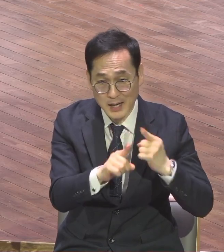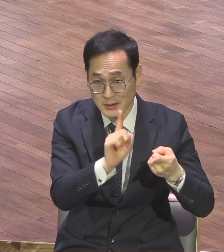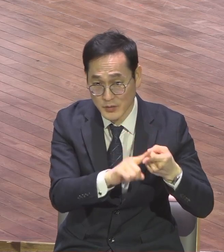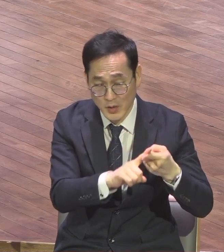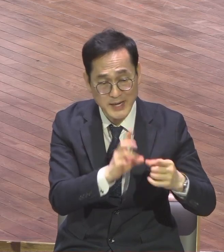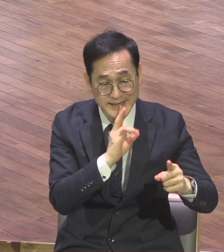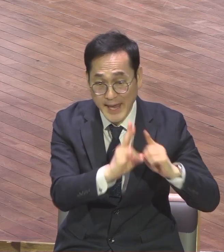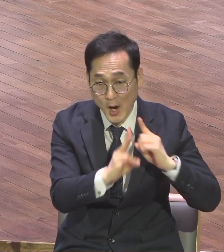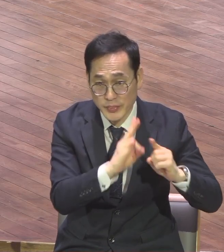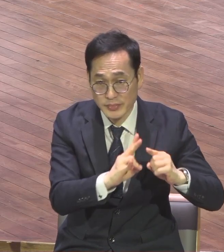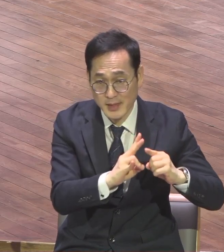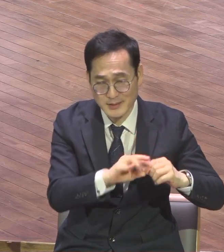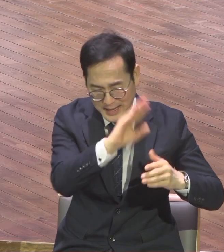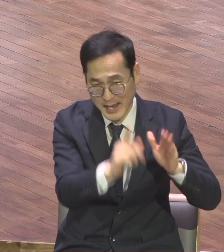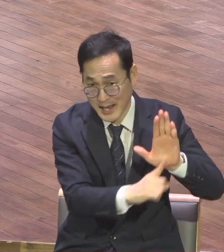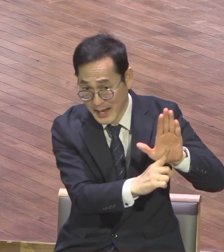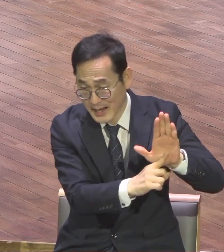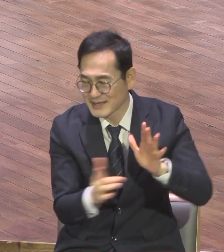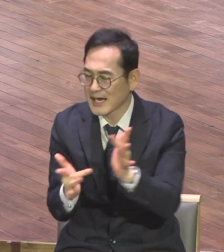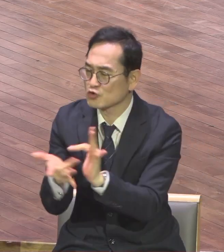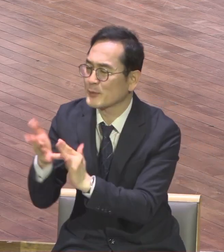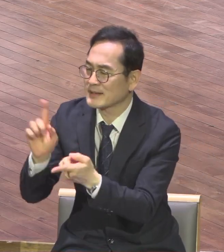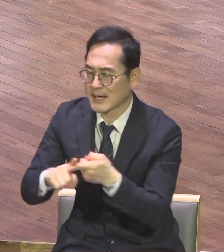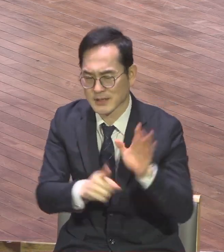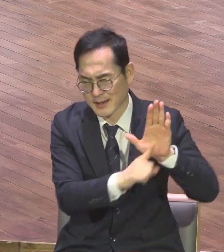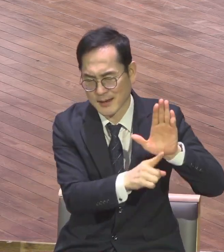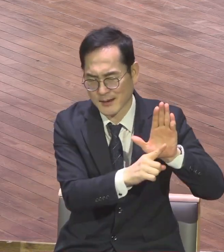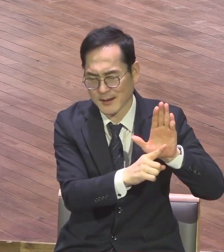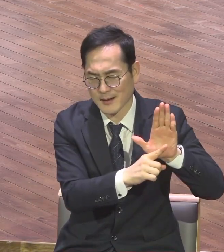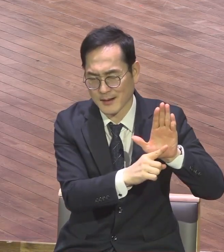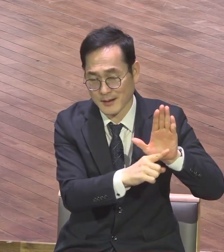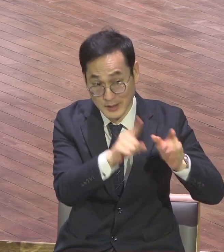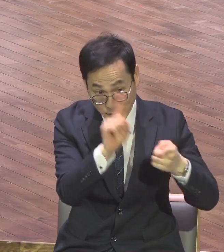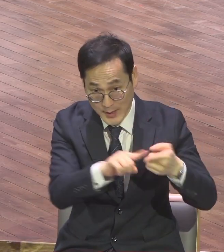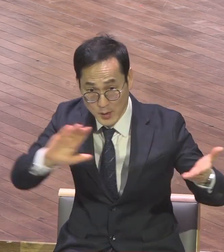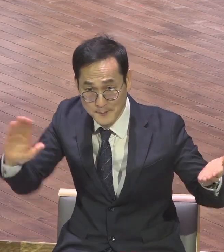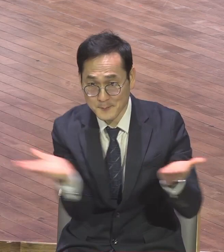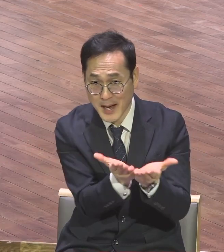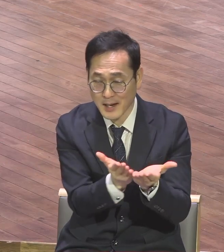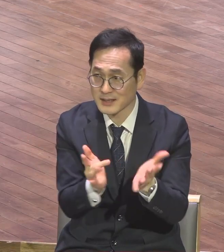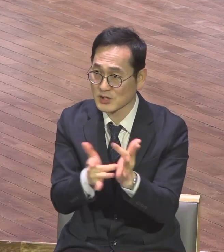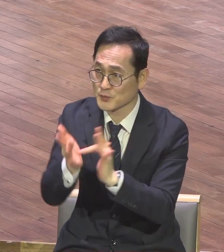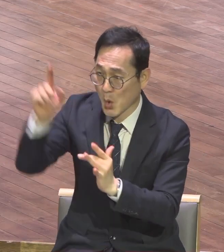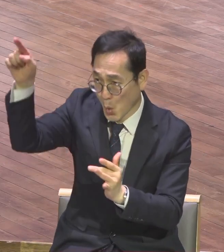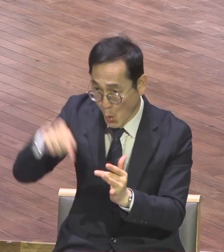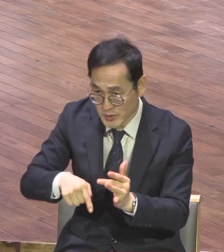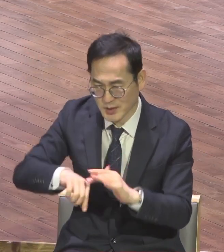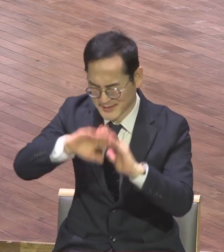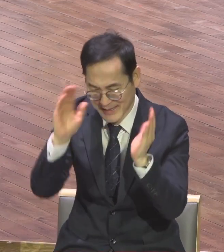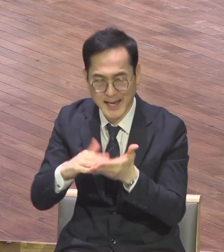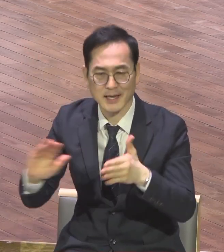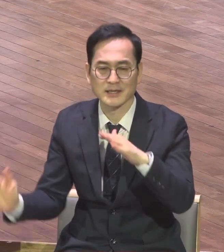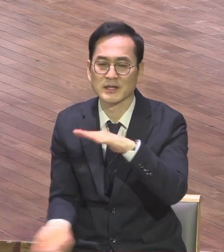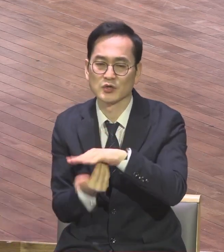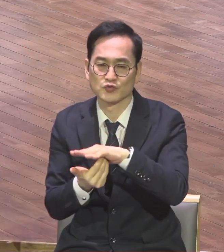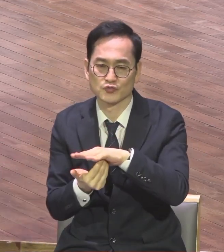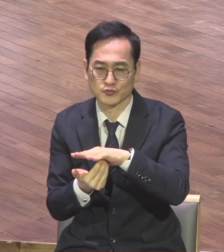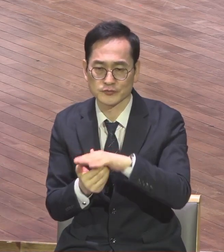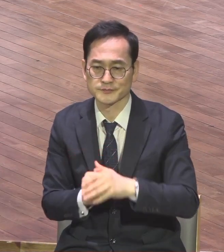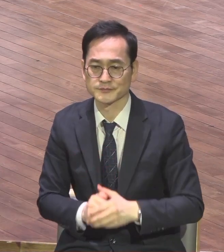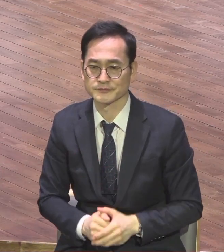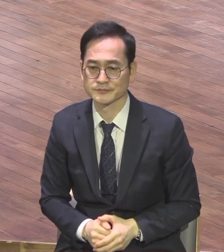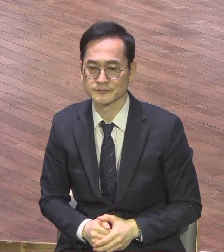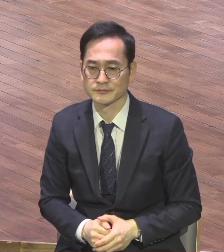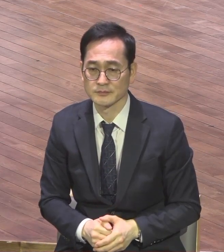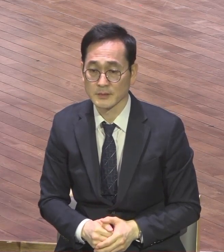다 예수님을 예언한 것인데 예수님 오셔서 다 성취시켜버렸다. 그것이 우리에게